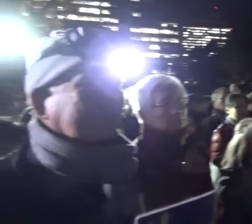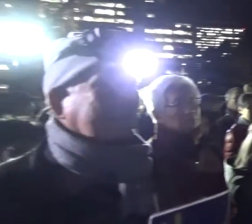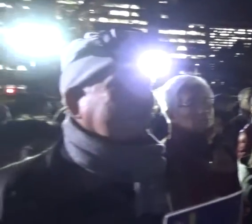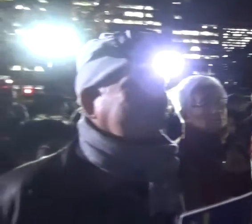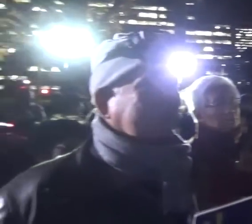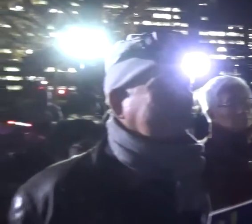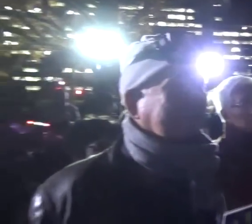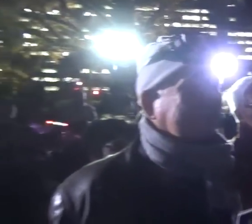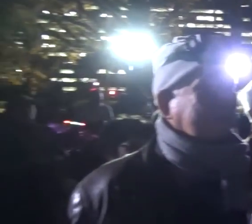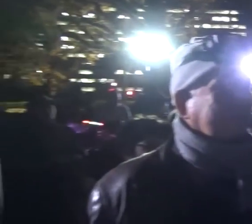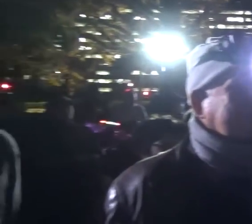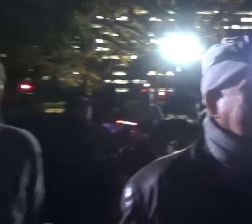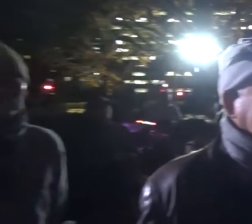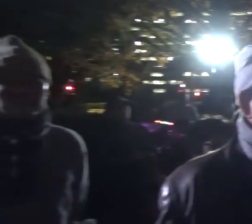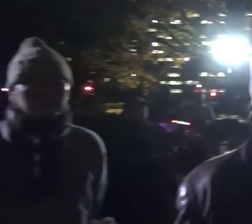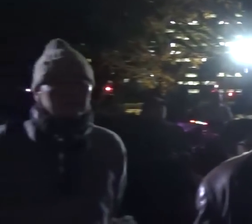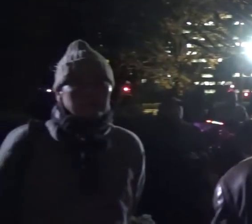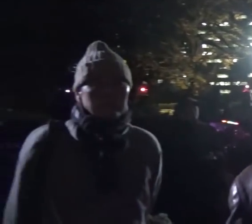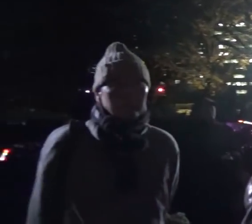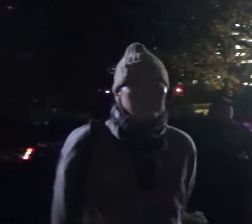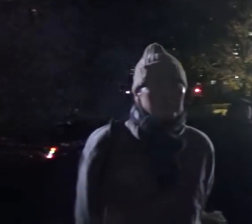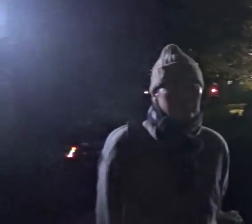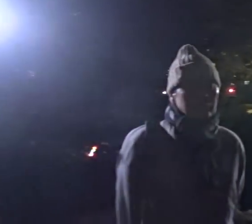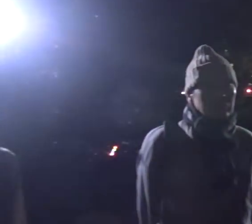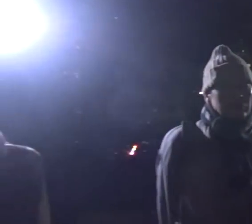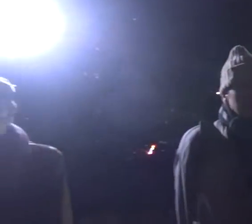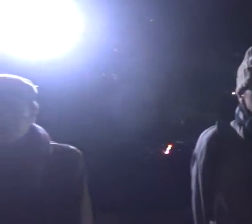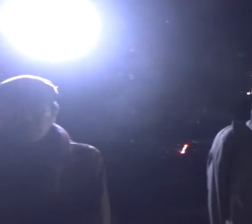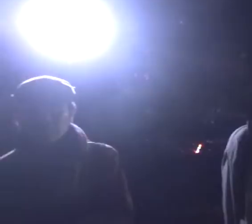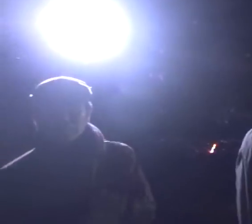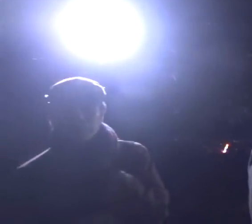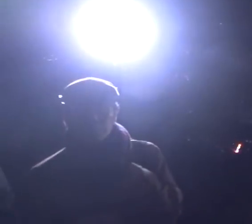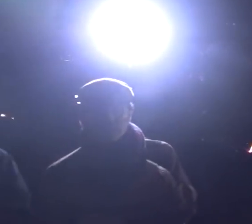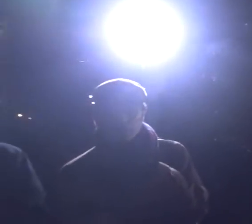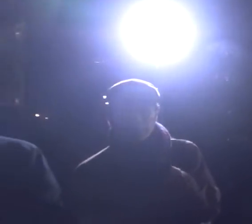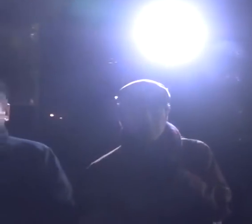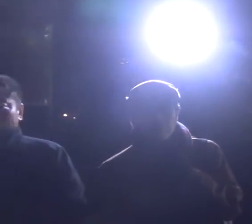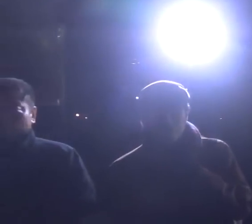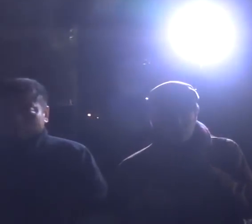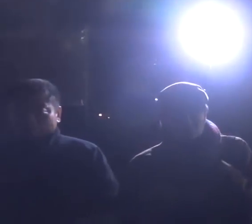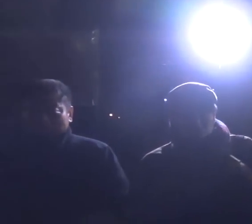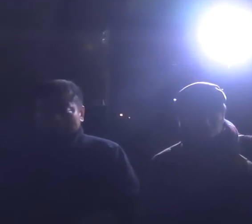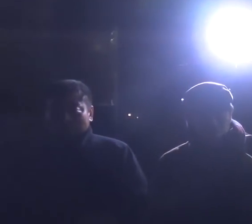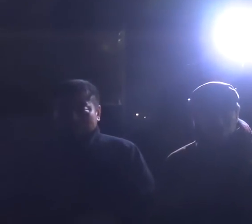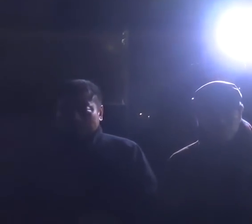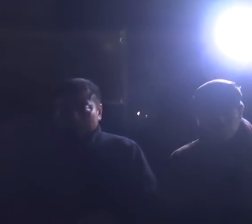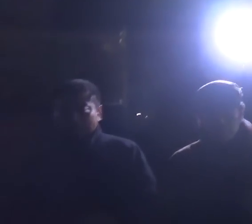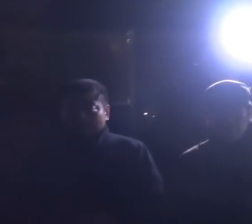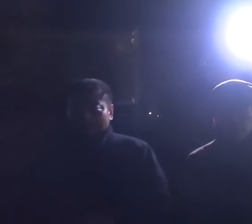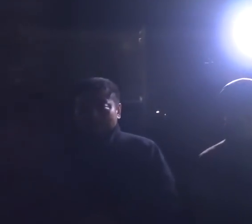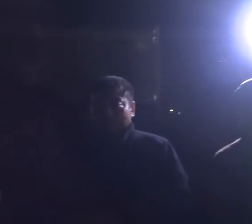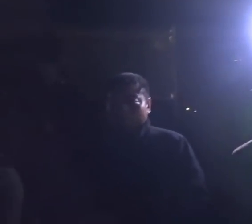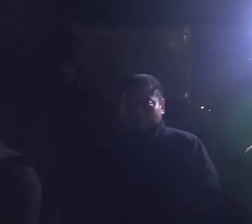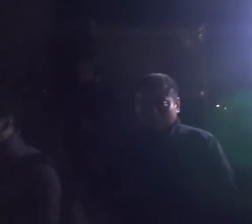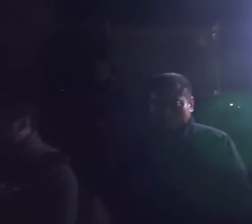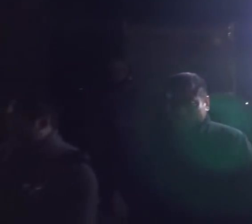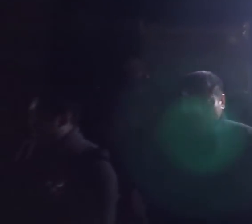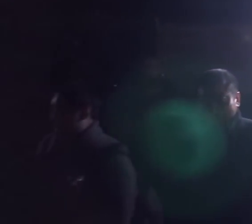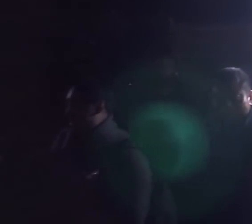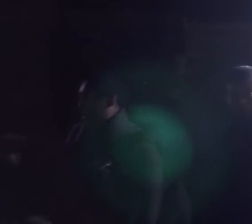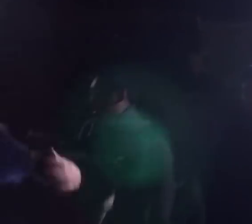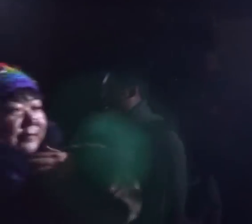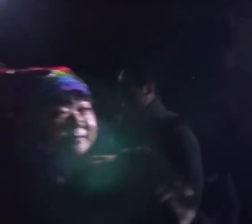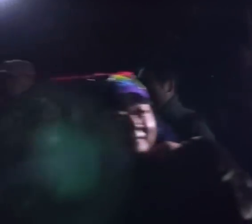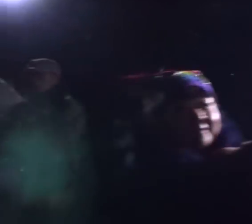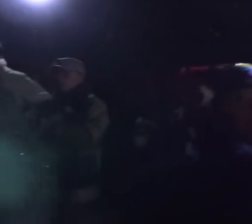ら IWJ さんが久々にこっちに渡ってきてくださいます。それから今日はキャンドルエリア